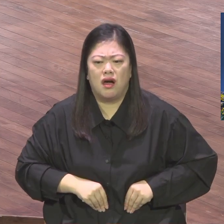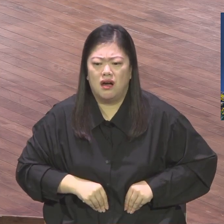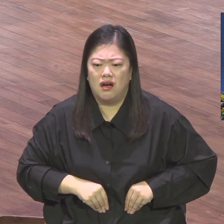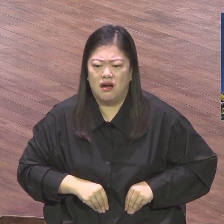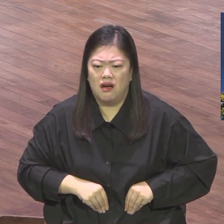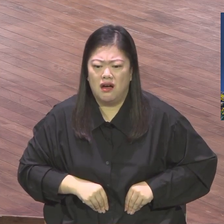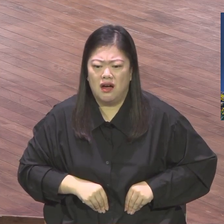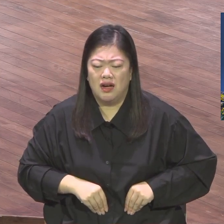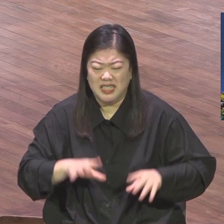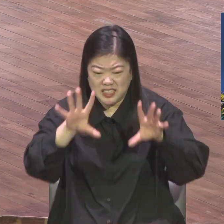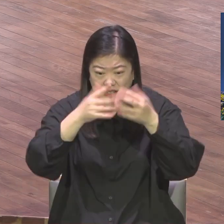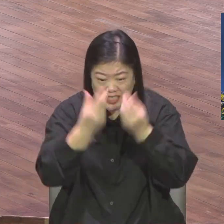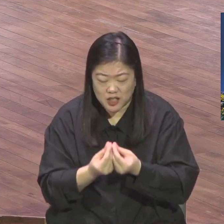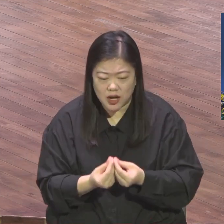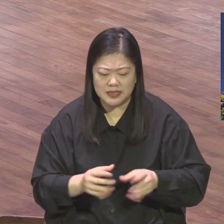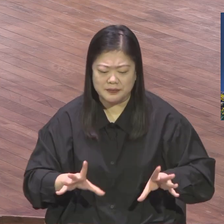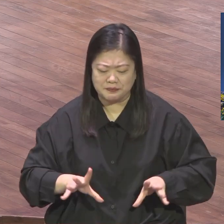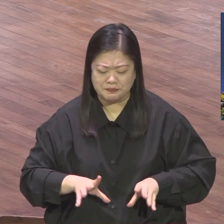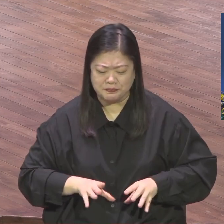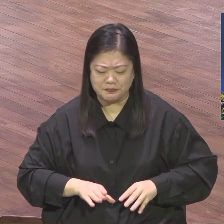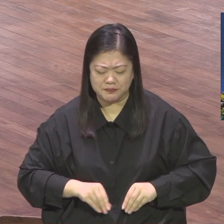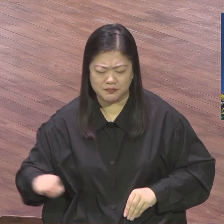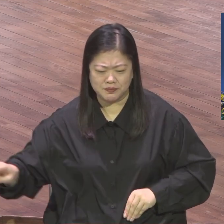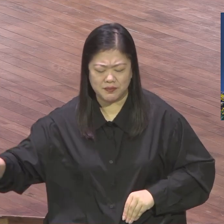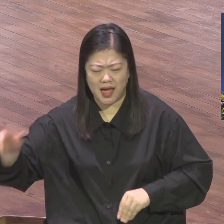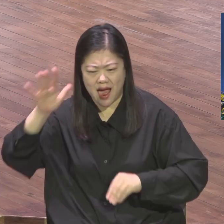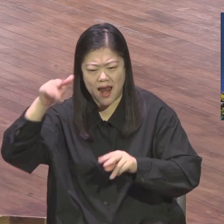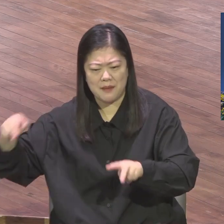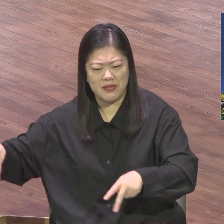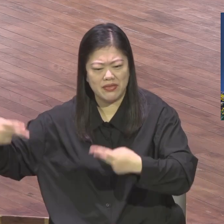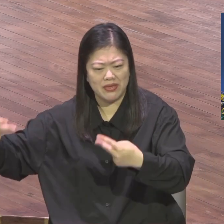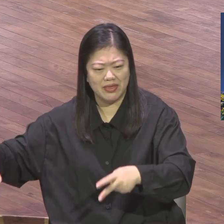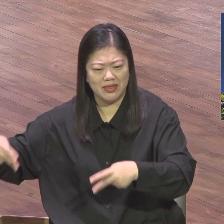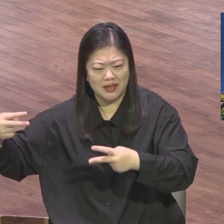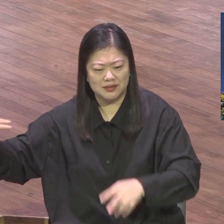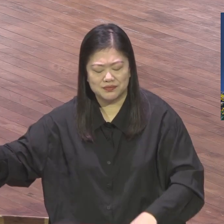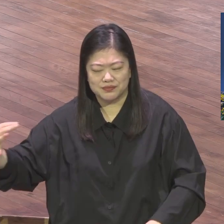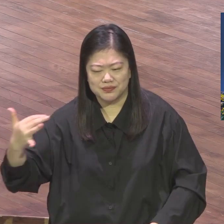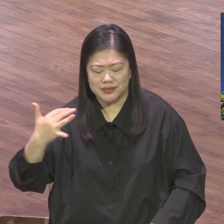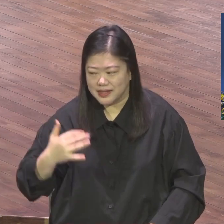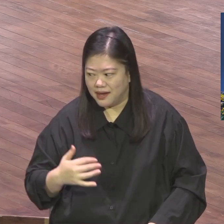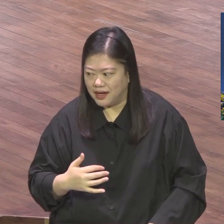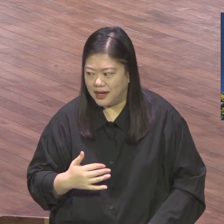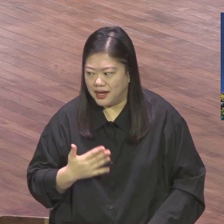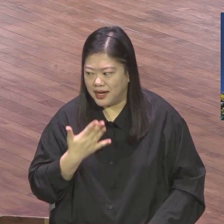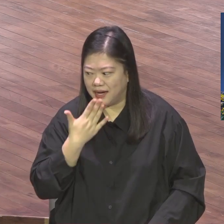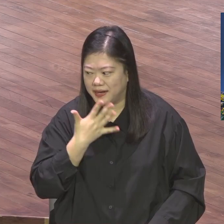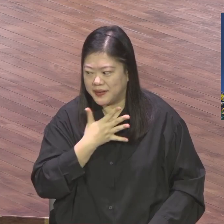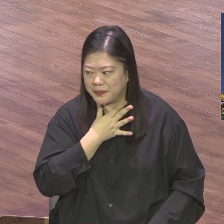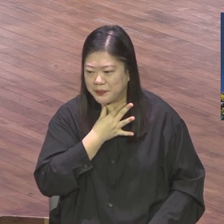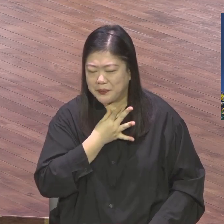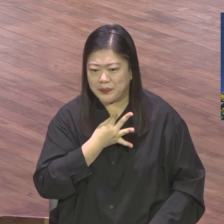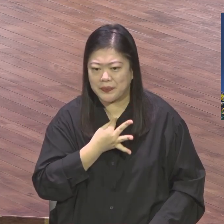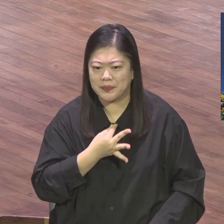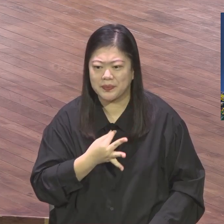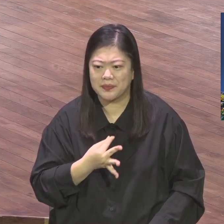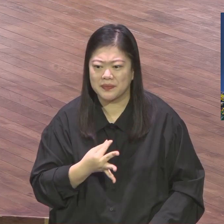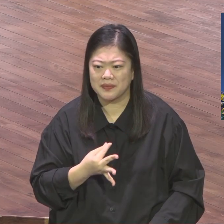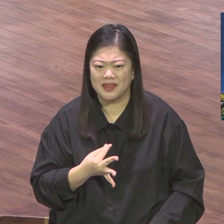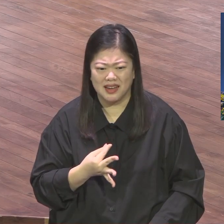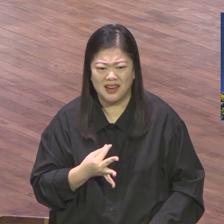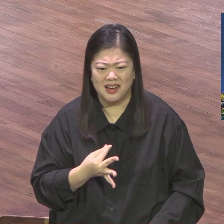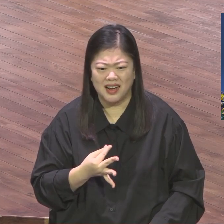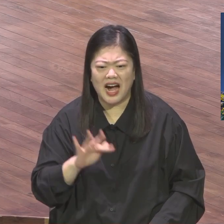금식하고 있는데 라면 끓으면 냄새 나면 미칩니다. 그 기도원 가면 꼭 그런 이상한 사람들이 있더라고.